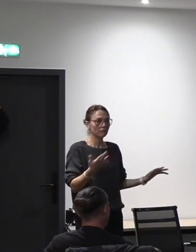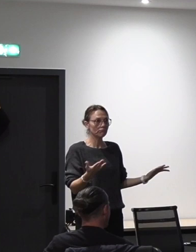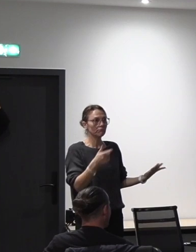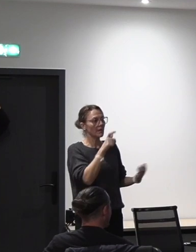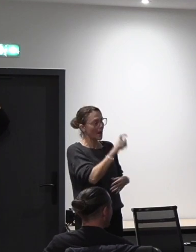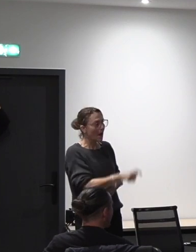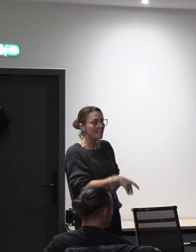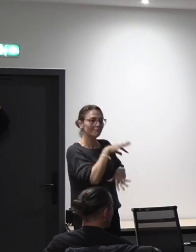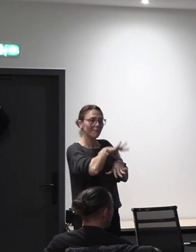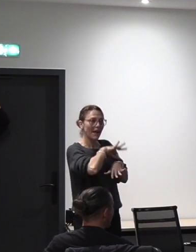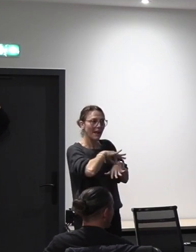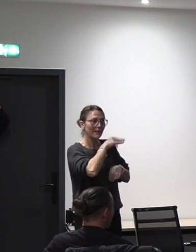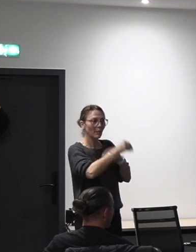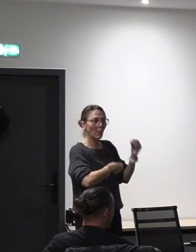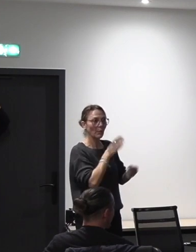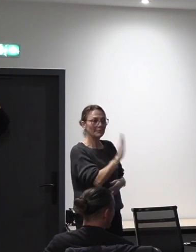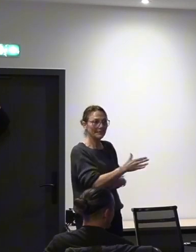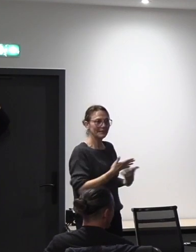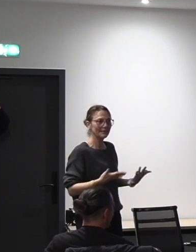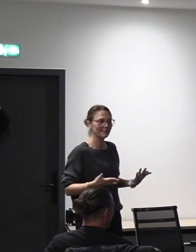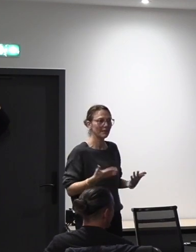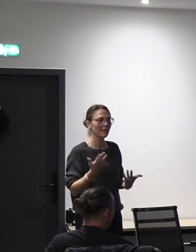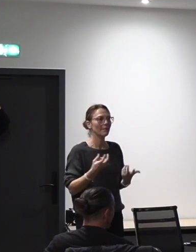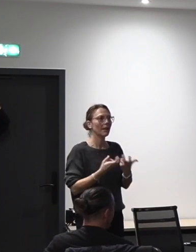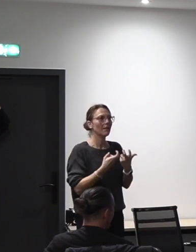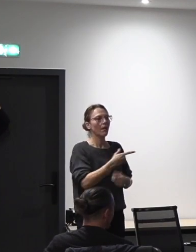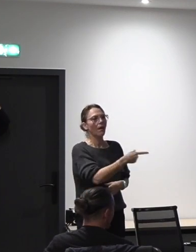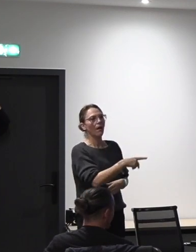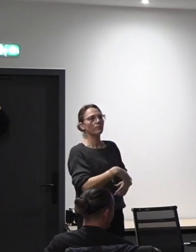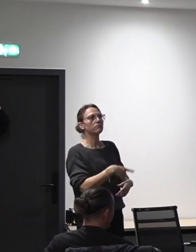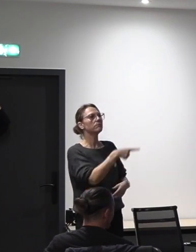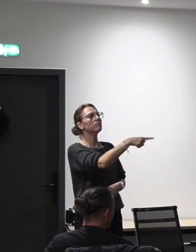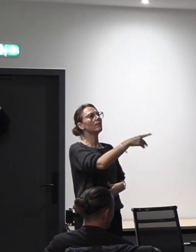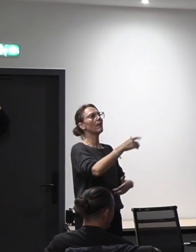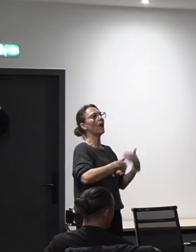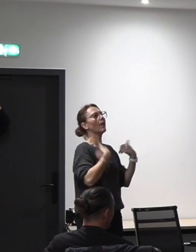ce sont des maladies ou des organes. Ben lui c'est le paralysé du 10, lui